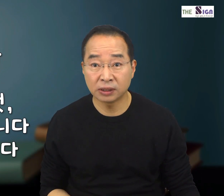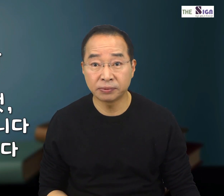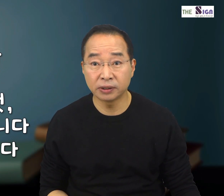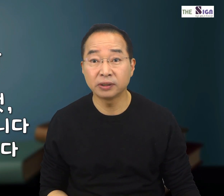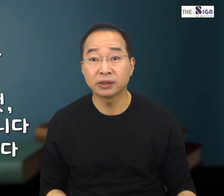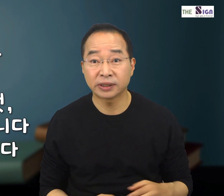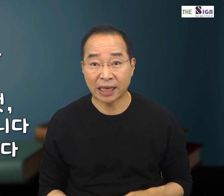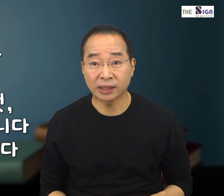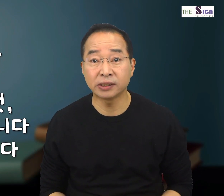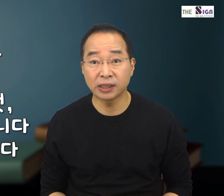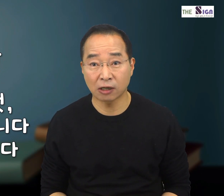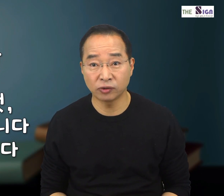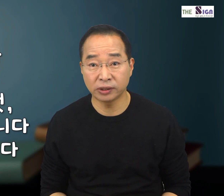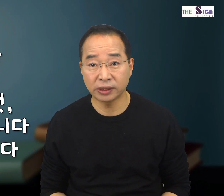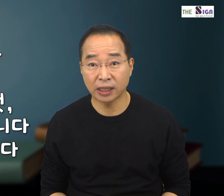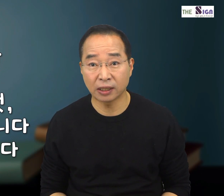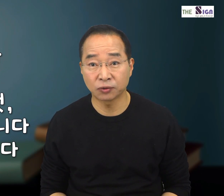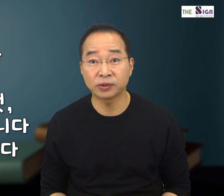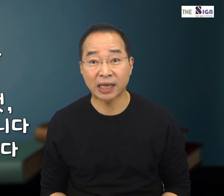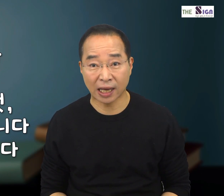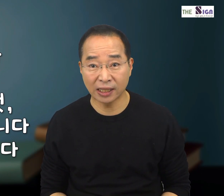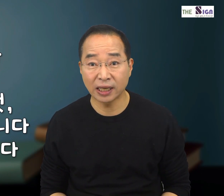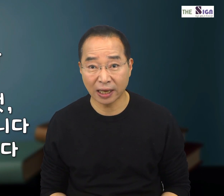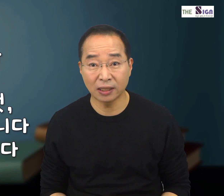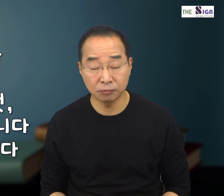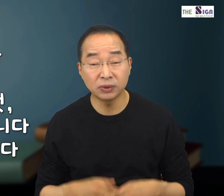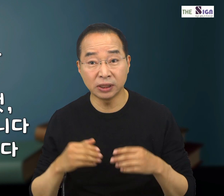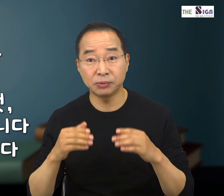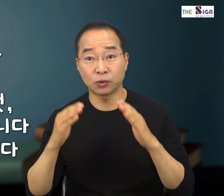집을 자신이 갖고 있느냐 또는 자가냐라는 의미로,